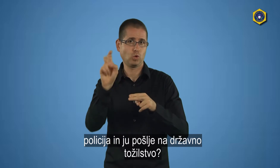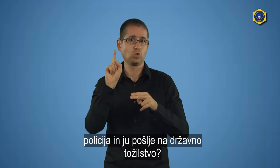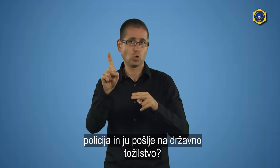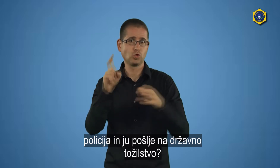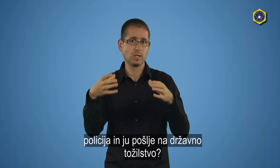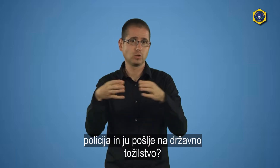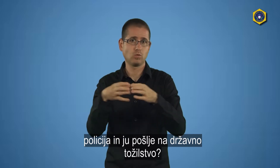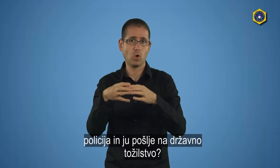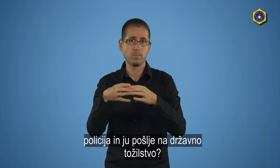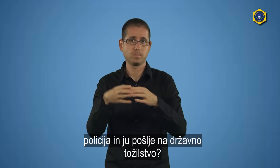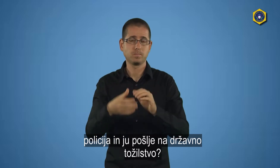državno tožilstvo?